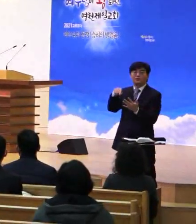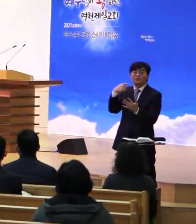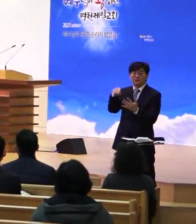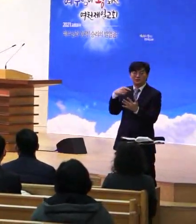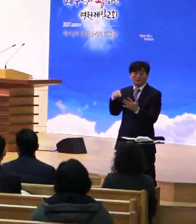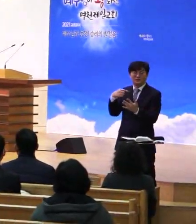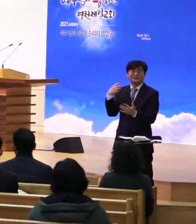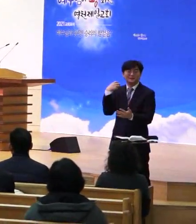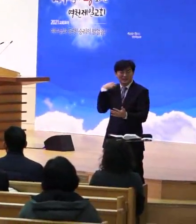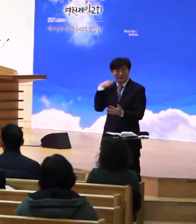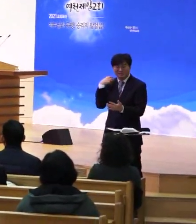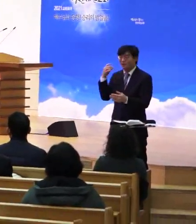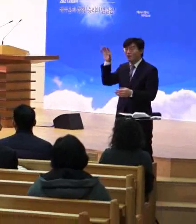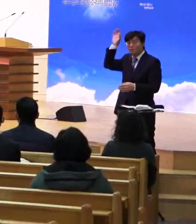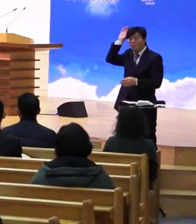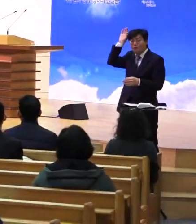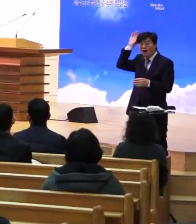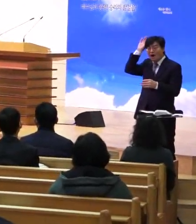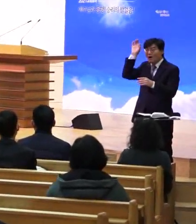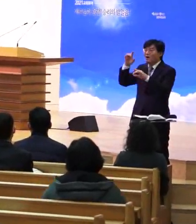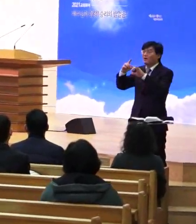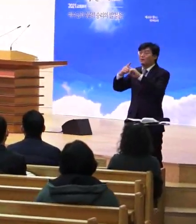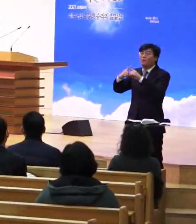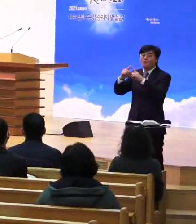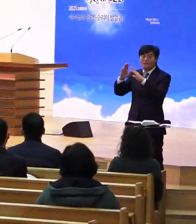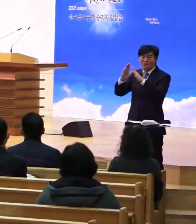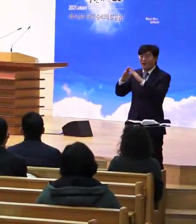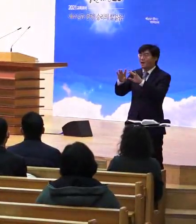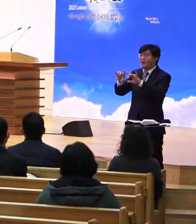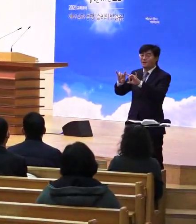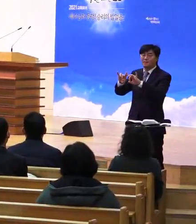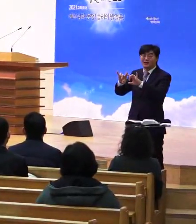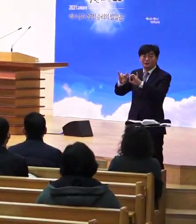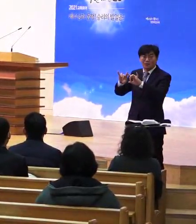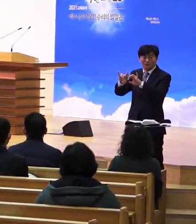할렐루야 여러분 반갑습니다. 포항극동방송의 송옥석 지사장이라고 합니다. 반갑습니다.